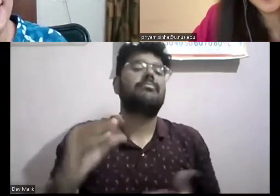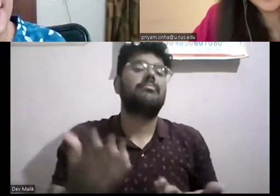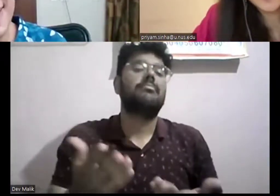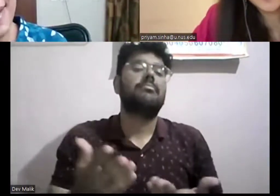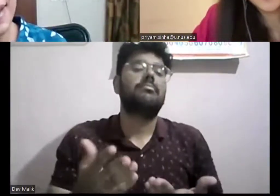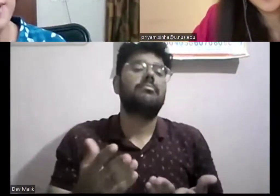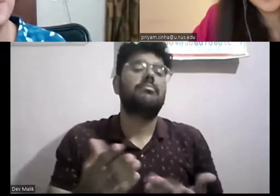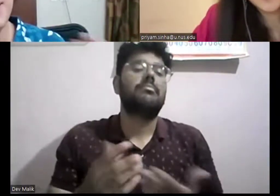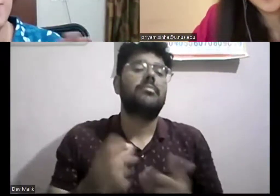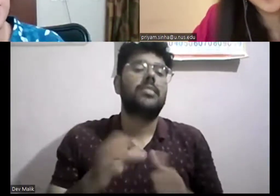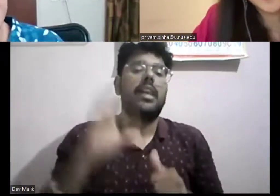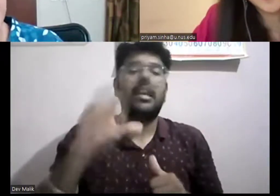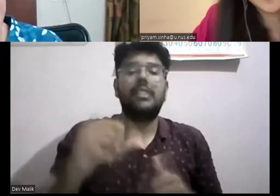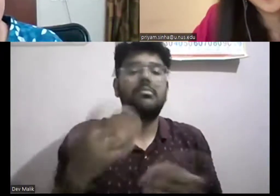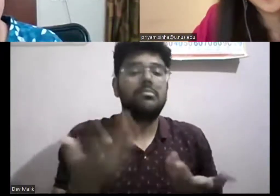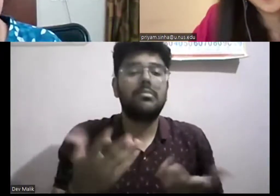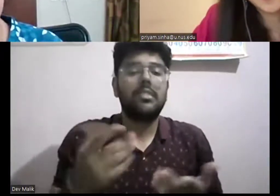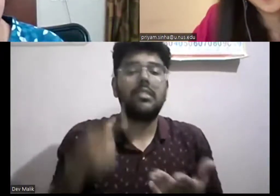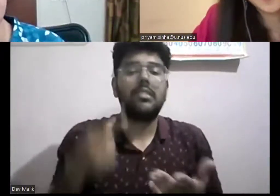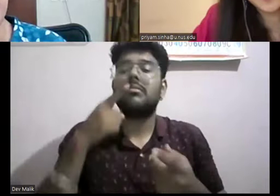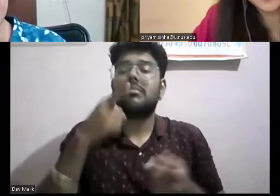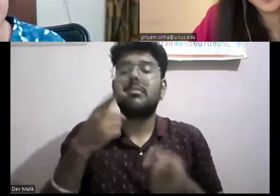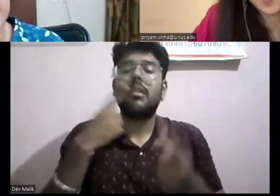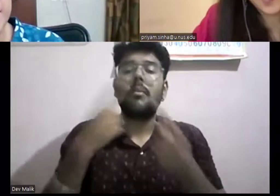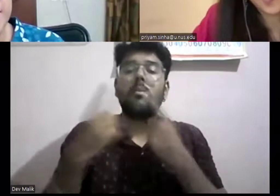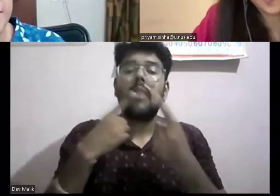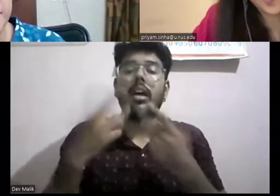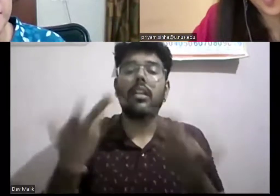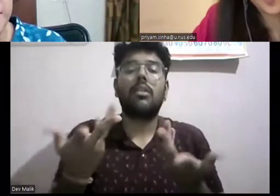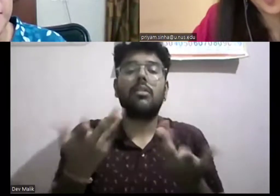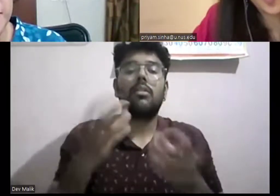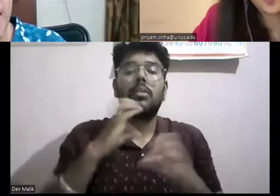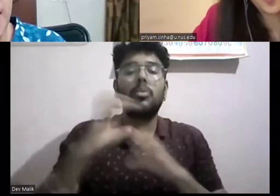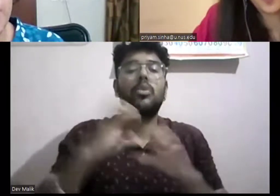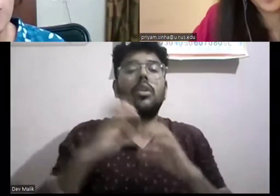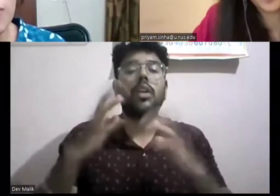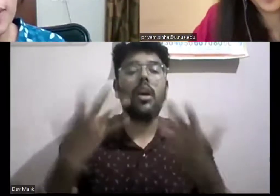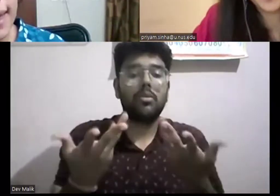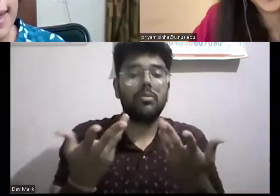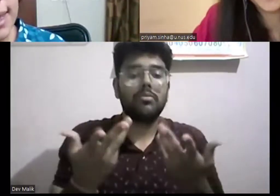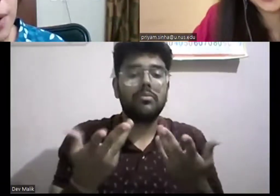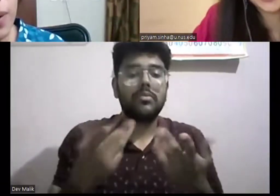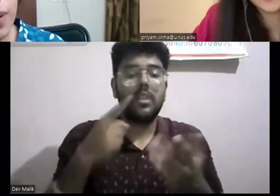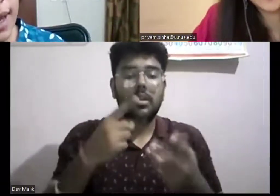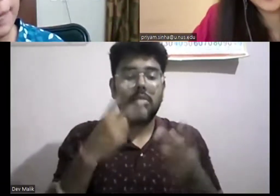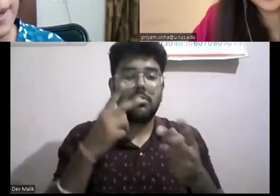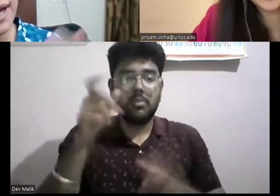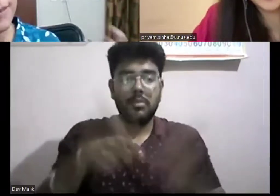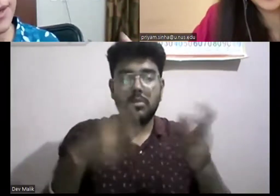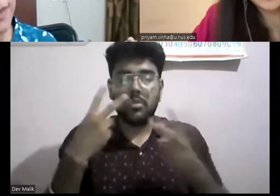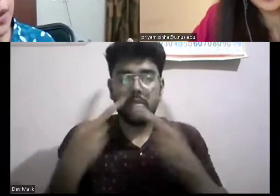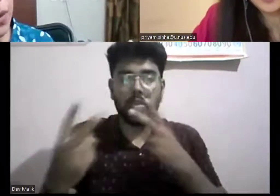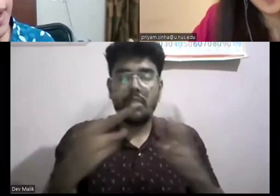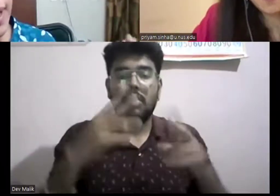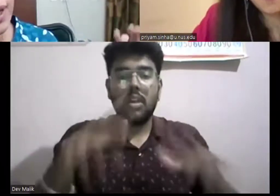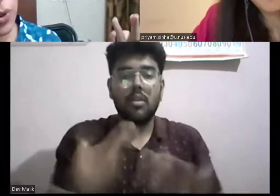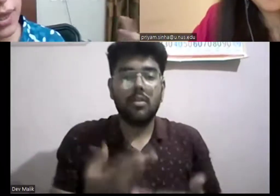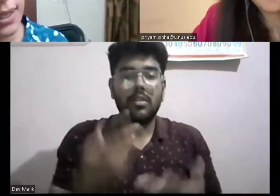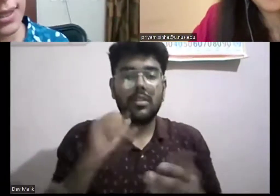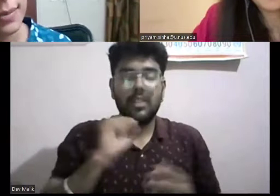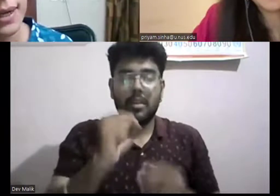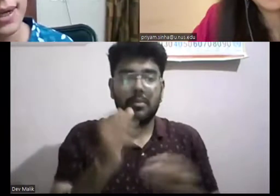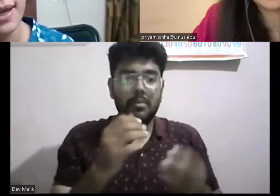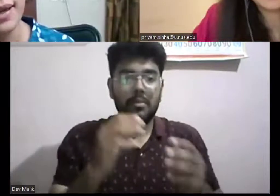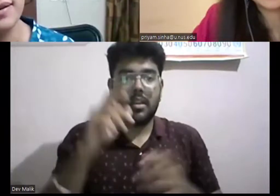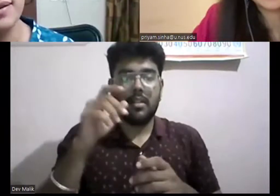तो access ही नहीं है तो आप लोगों से बात कैसे कर पाओगे? आप लोगों को देख कैसे पाओगे कि आपके आसपास के लोग हैं जो